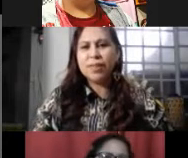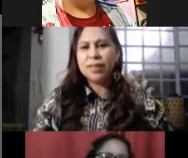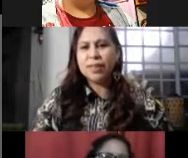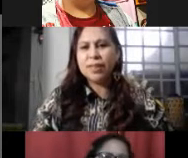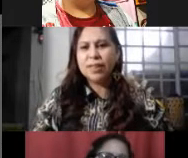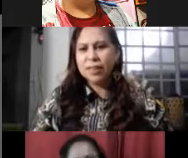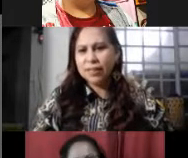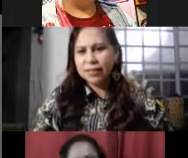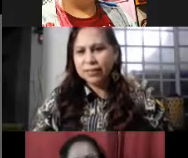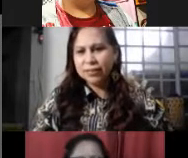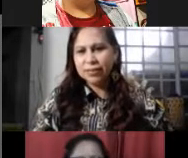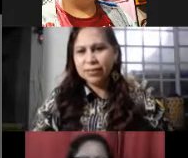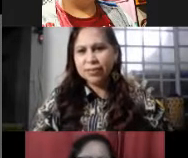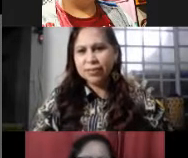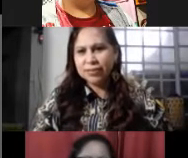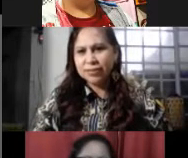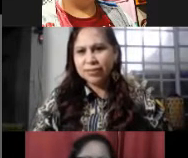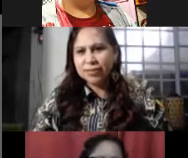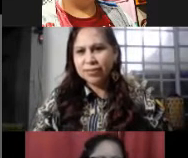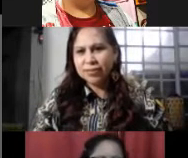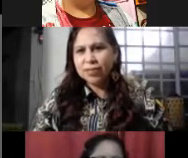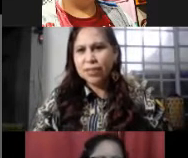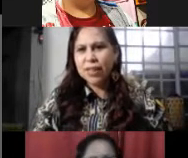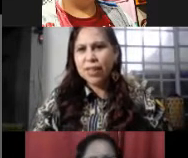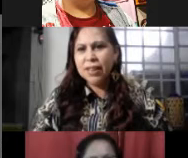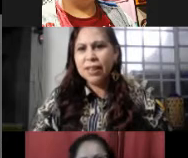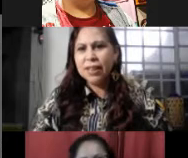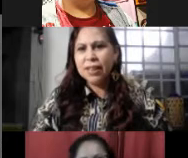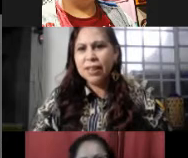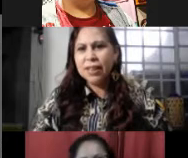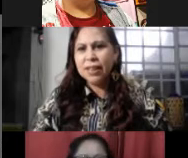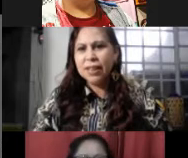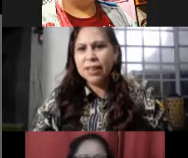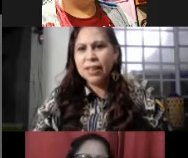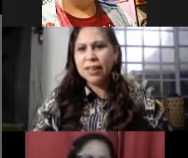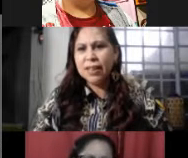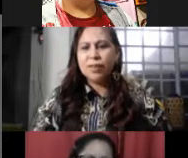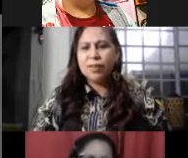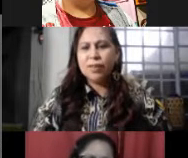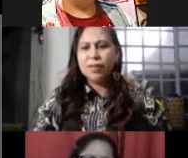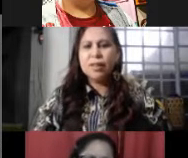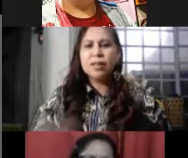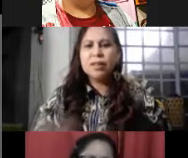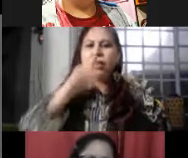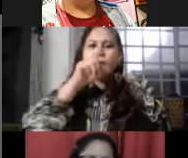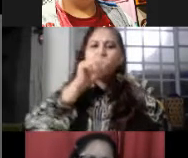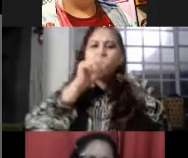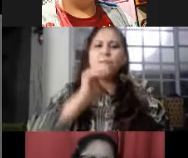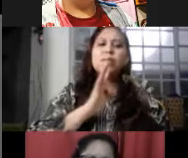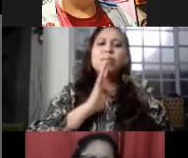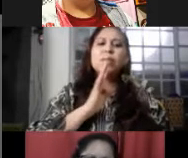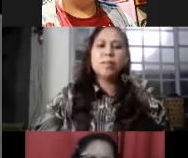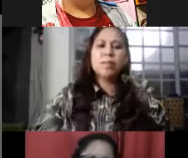Essa é uma velha história de uma flor e um beija-flor que conheceram o